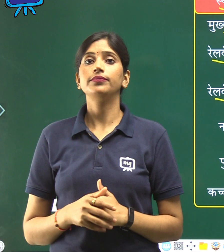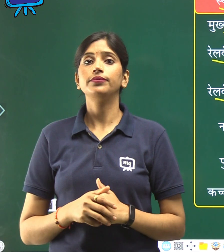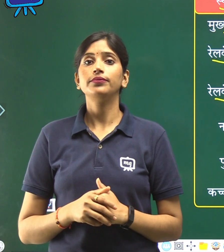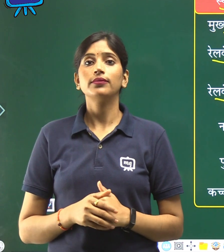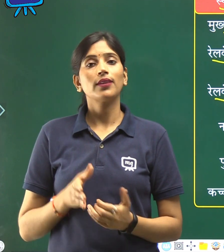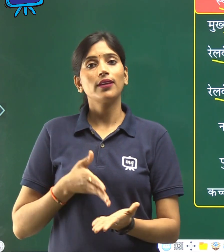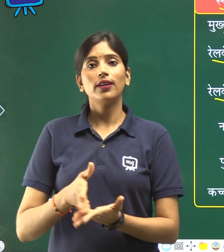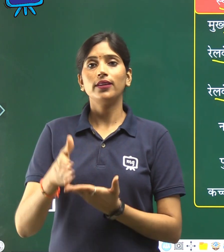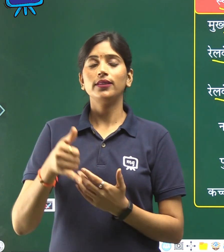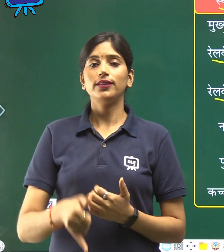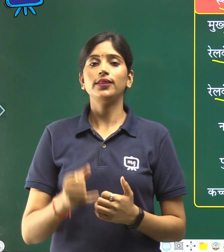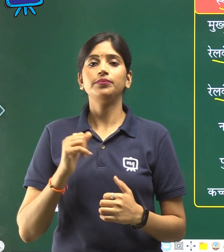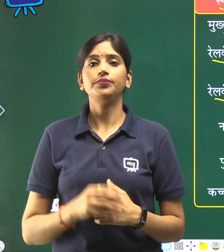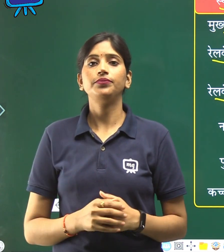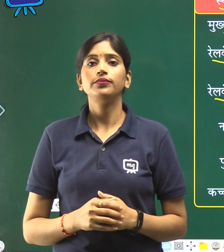लेते हैं।